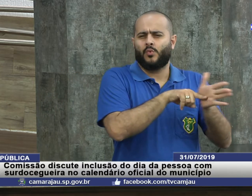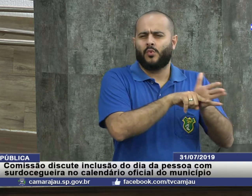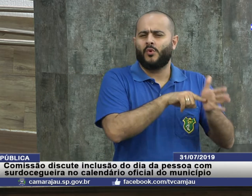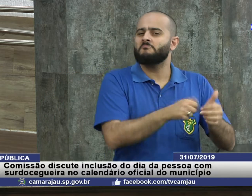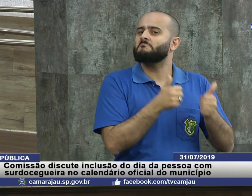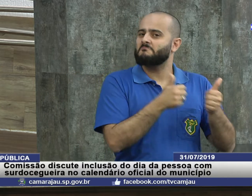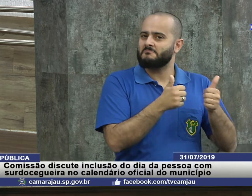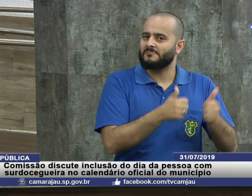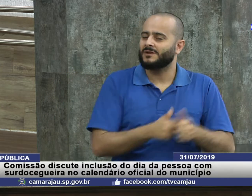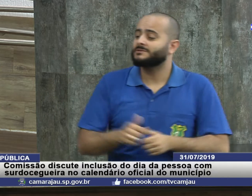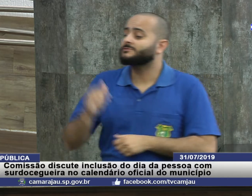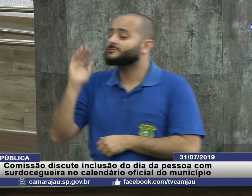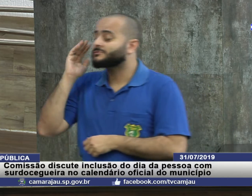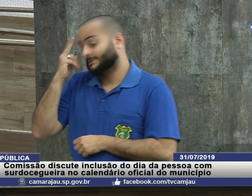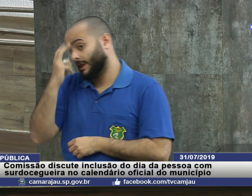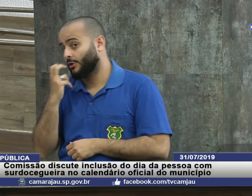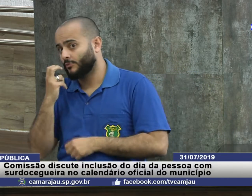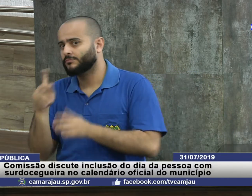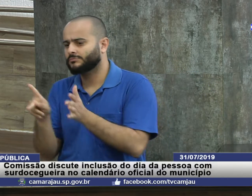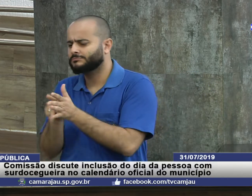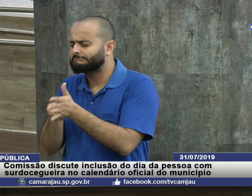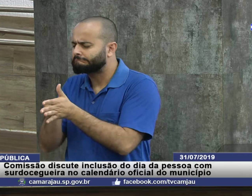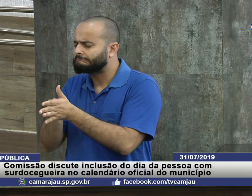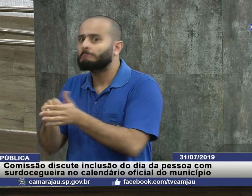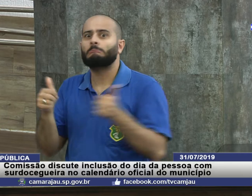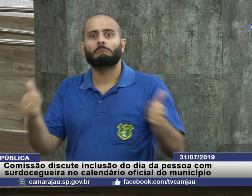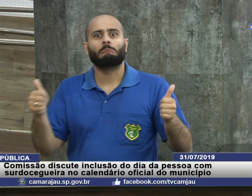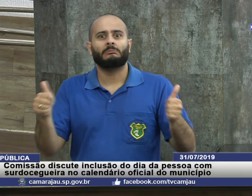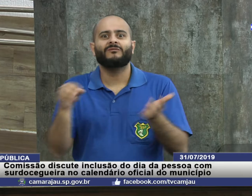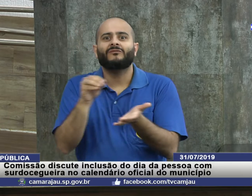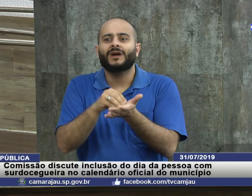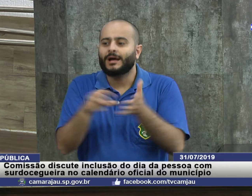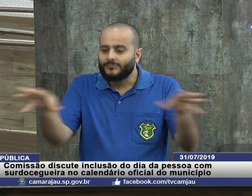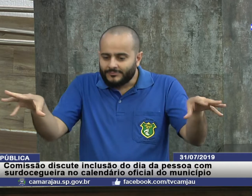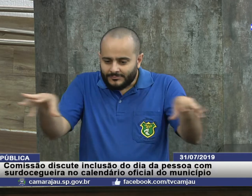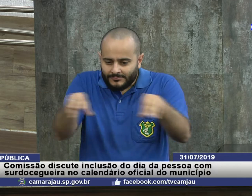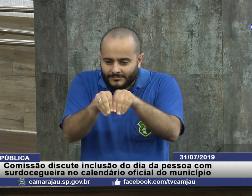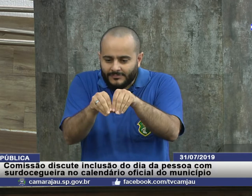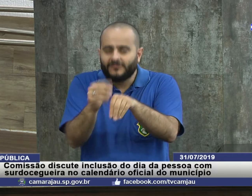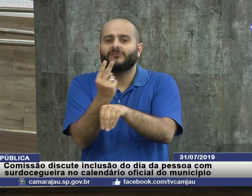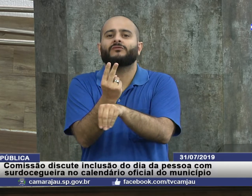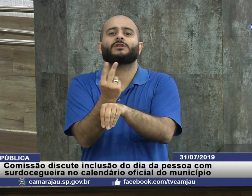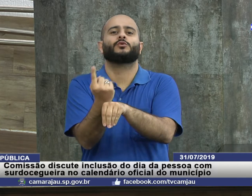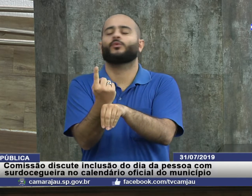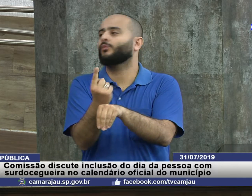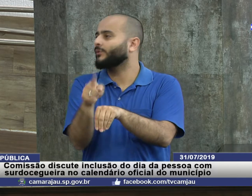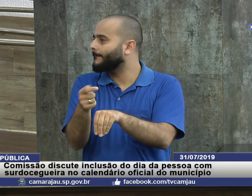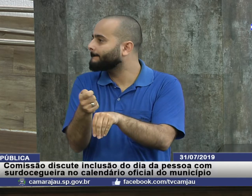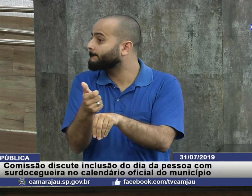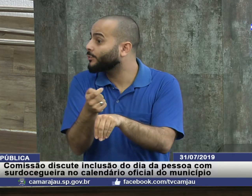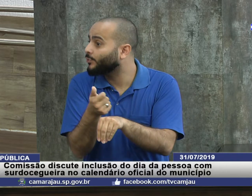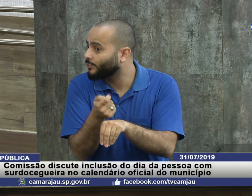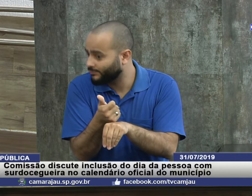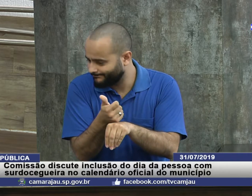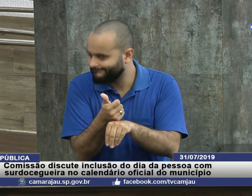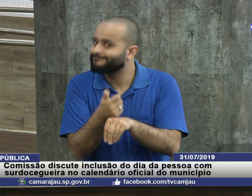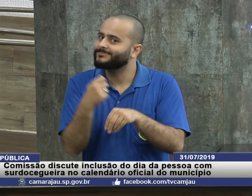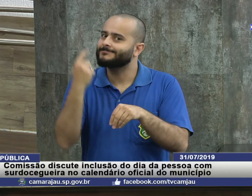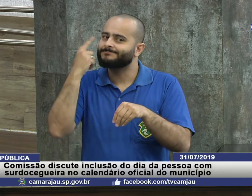no Brasil, entre trabalhos acadêmicos de mestrado e doutorado. Pesquisas na área da surdez e da cegueira